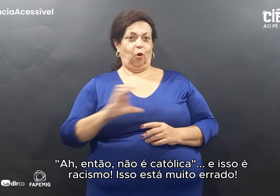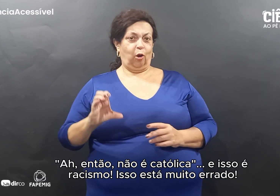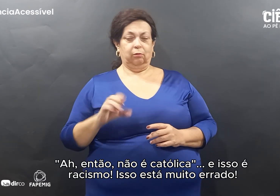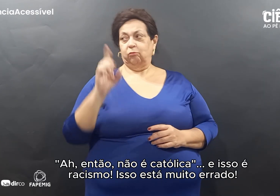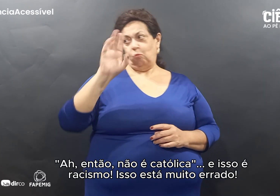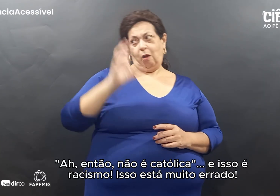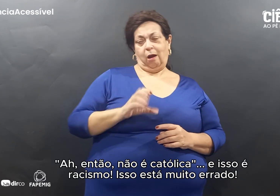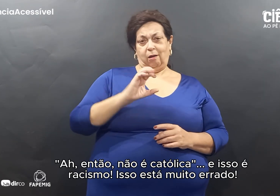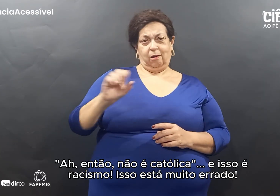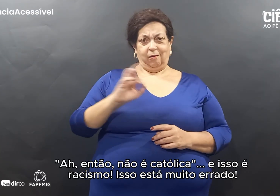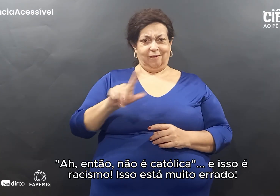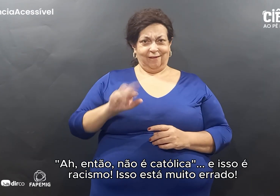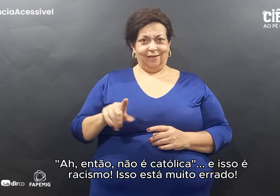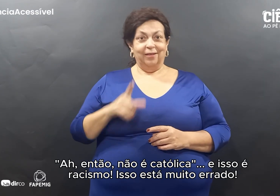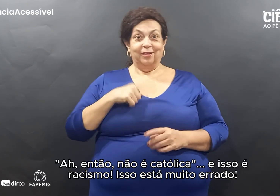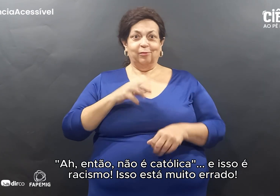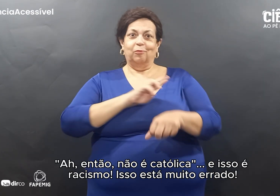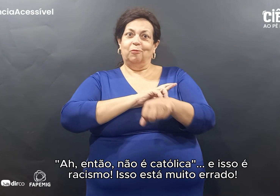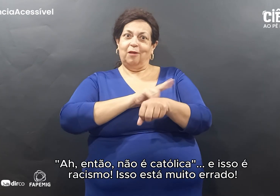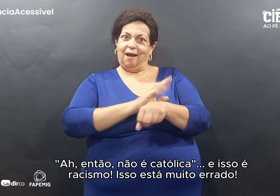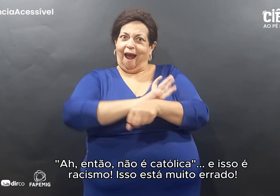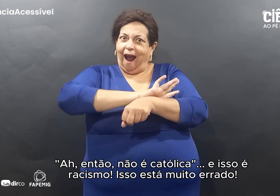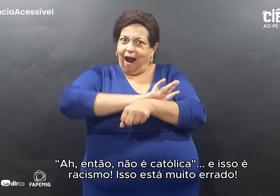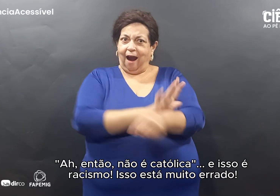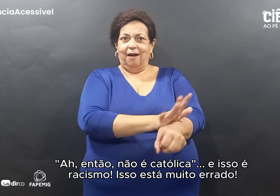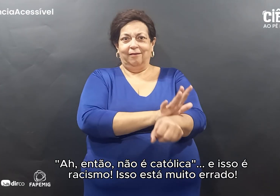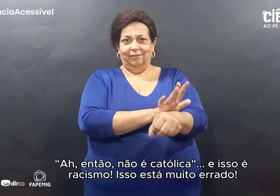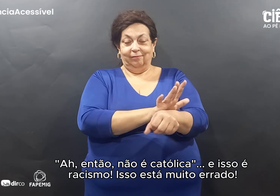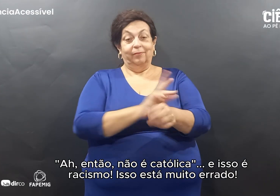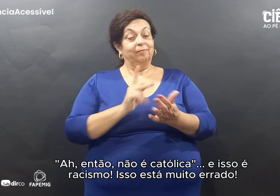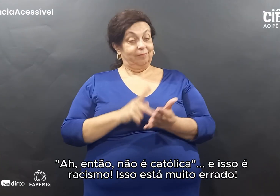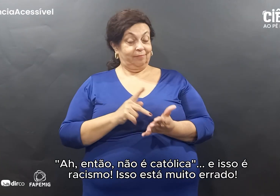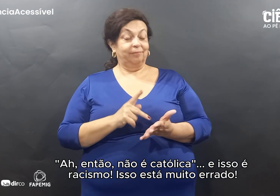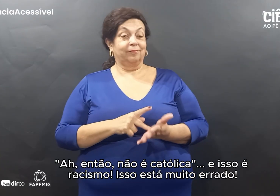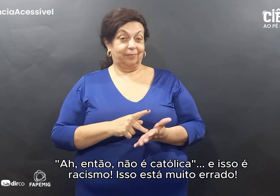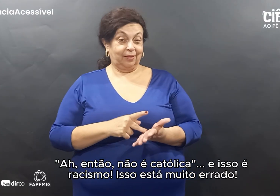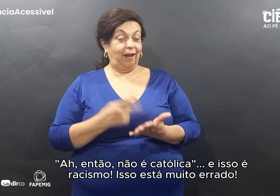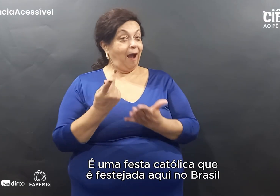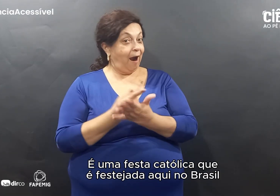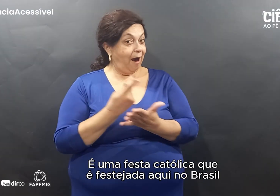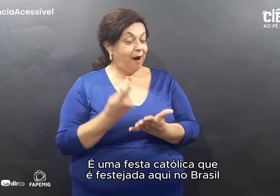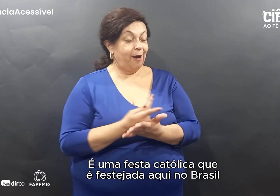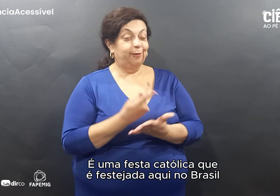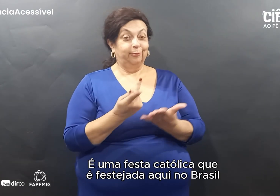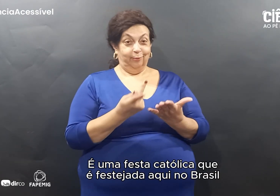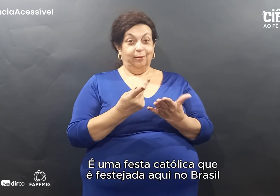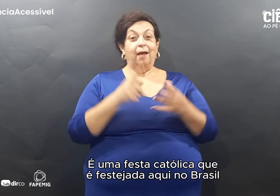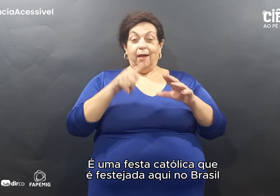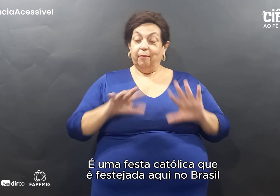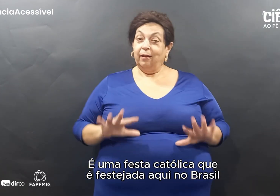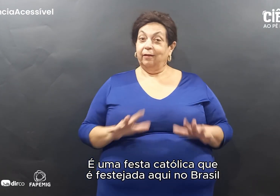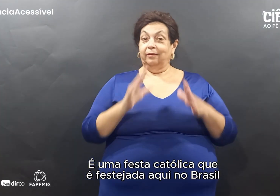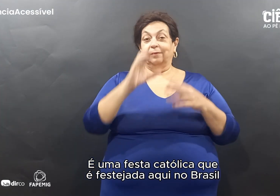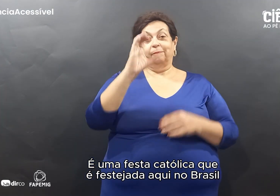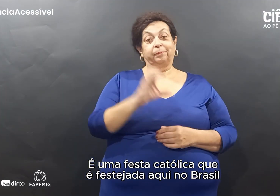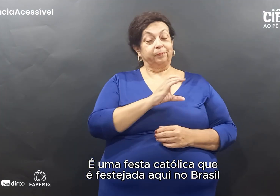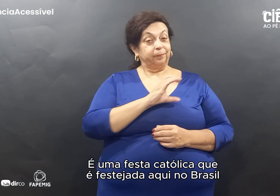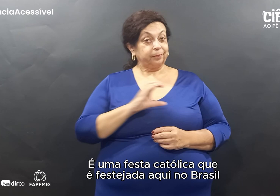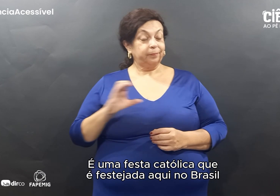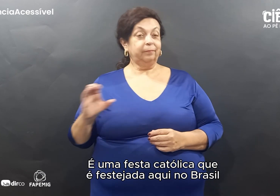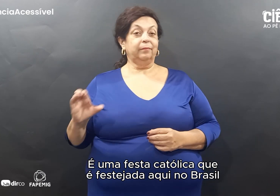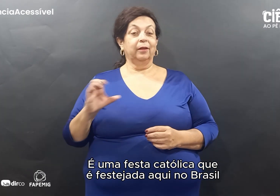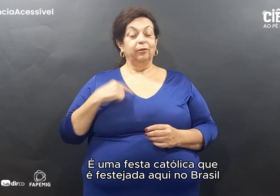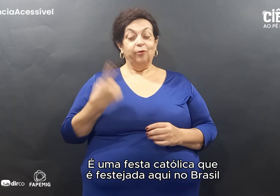é católica. E isso é racismo, né? Isso está muito errado. É uma festa católica que